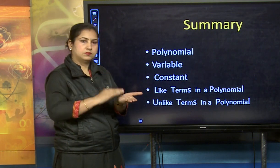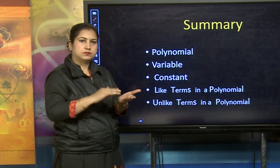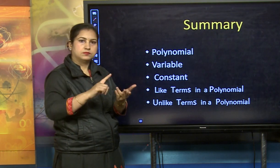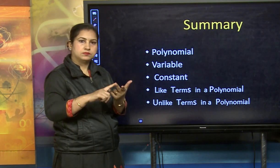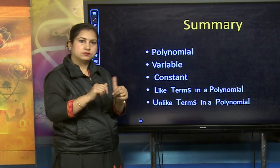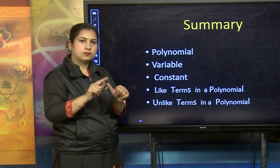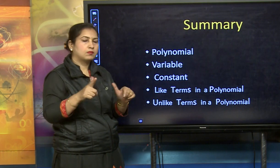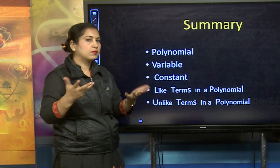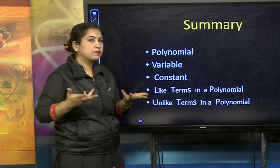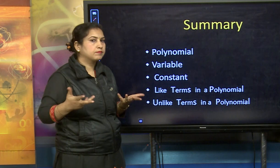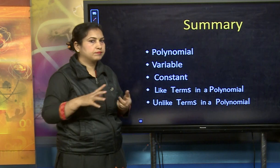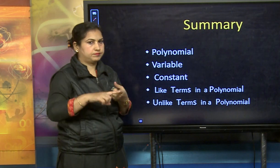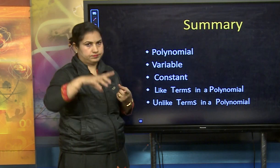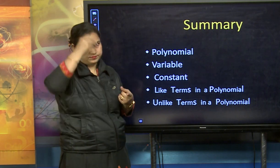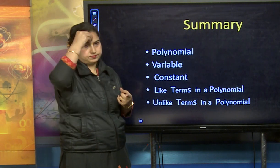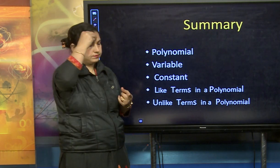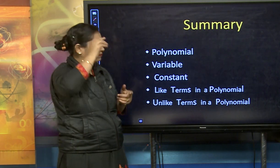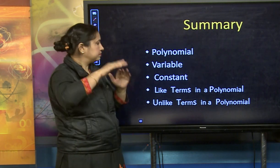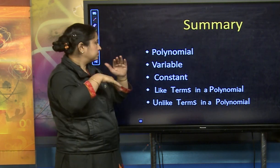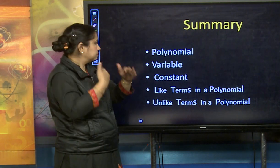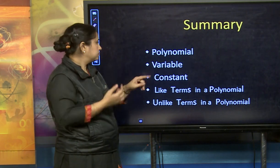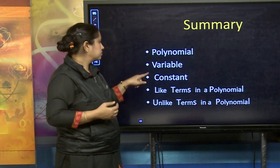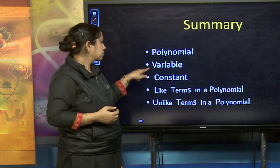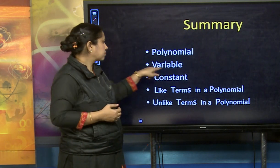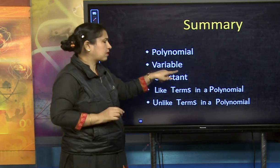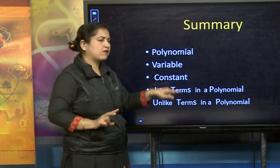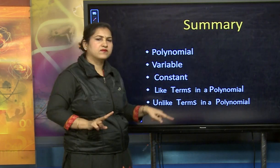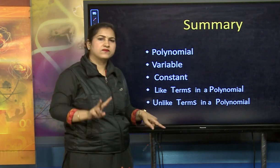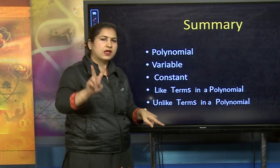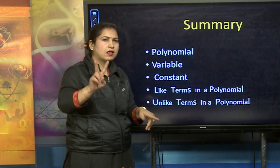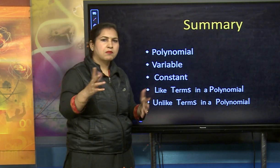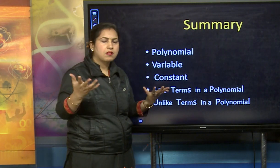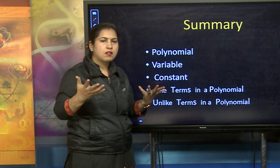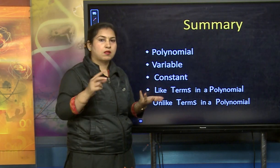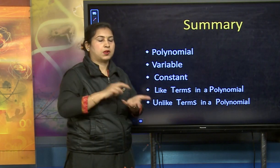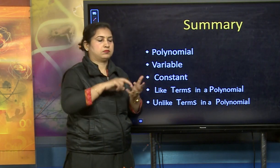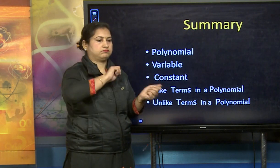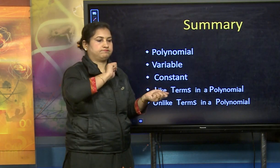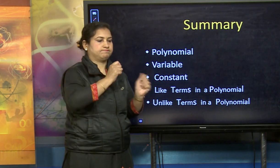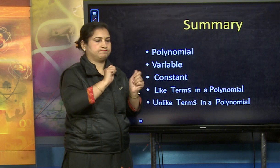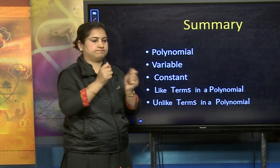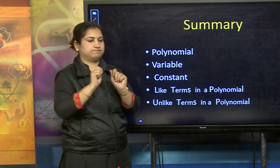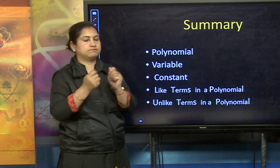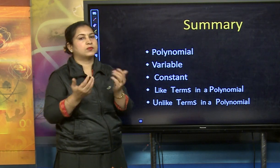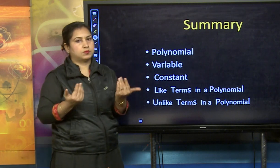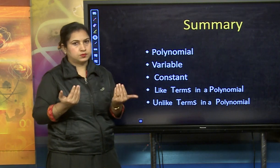ए पॉलिनॉमियल क्या होता है यह हम समझ चुके हैं बेर यह बिल को हमने समझा लेवल का अर्थ है जो बदलता रहे